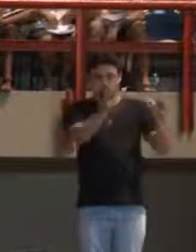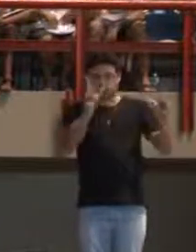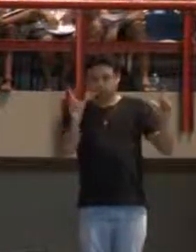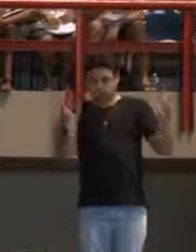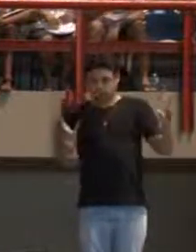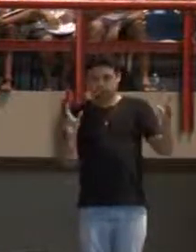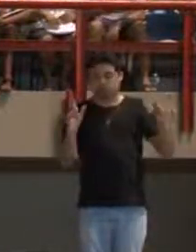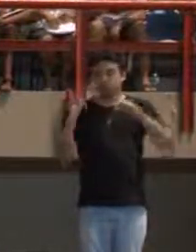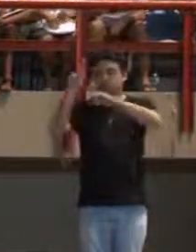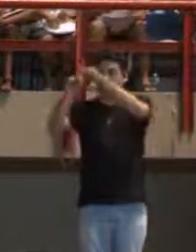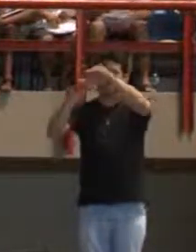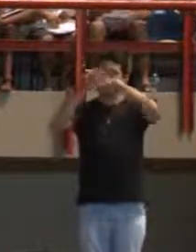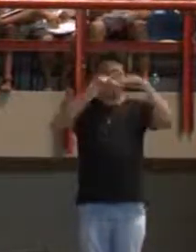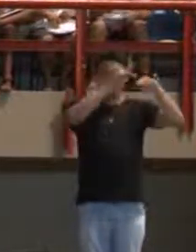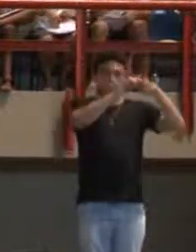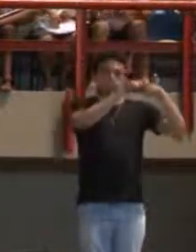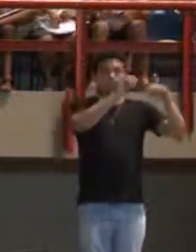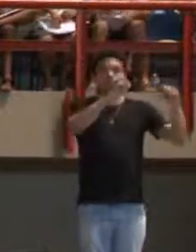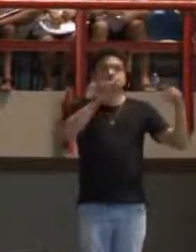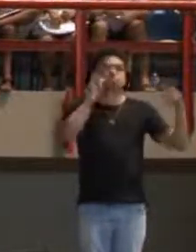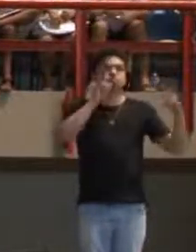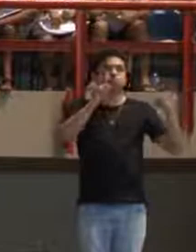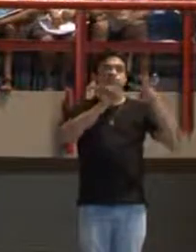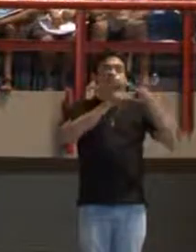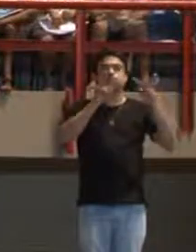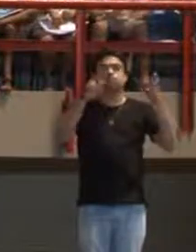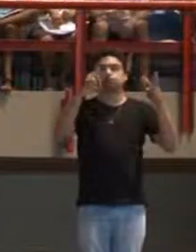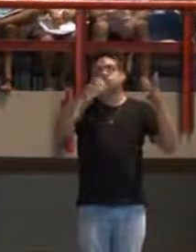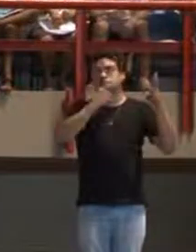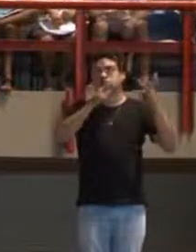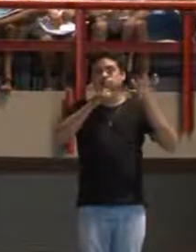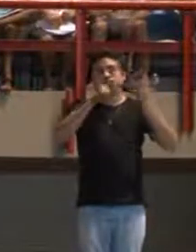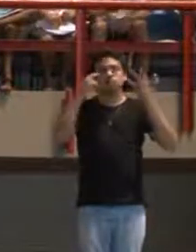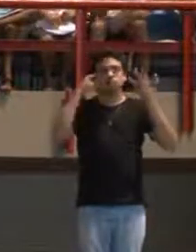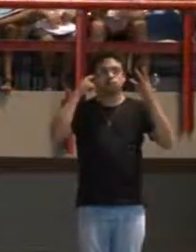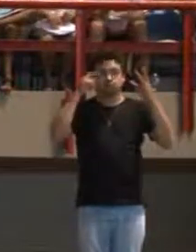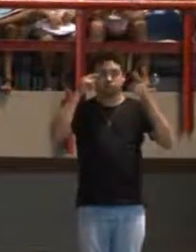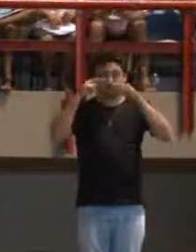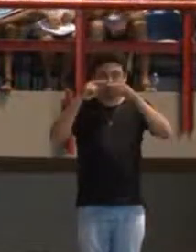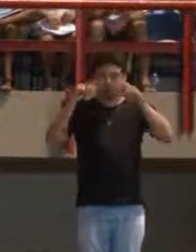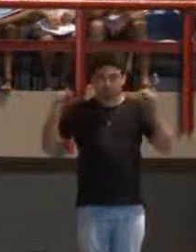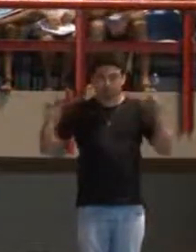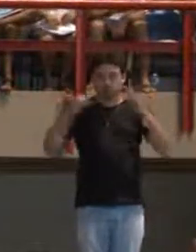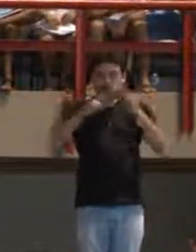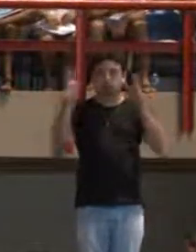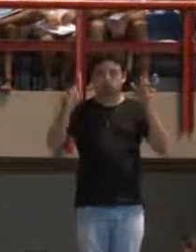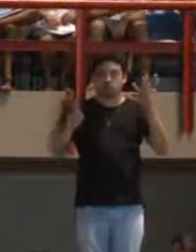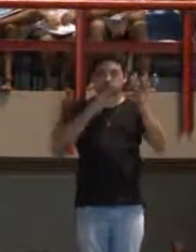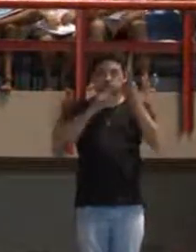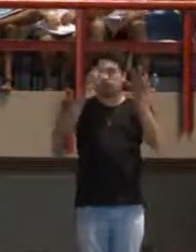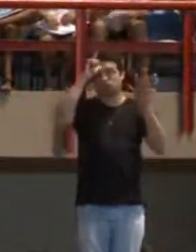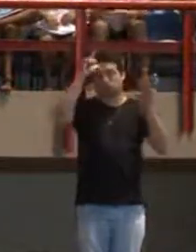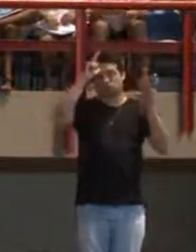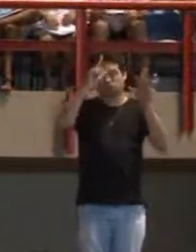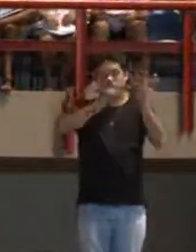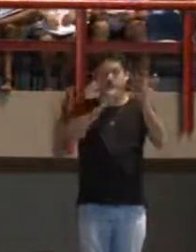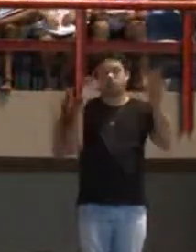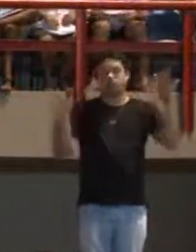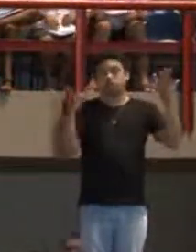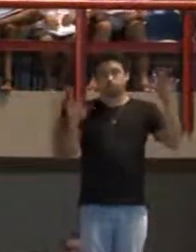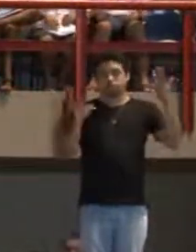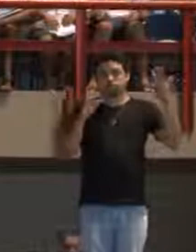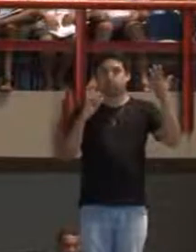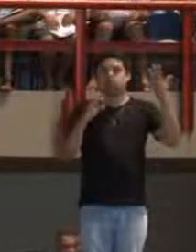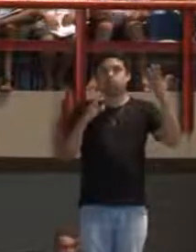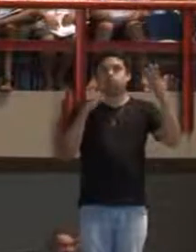cada país, no caso, os americanos, os britânicos, os japoneses, os russos, os alemães, os franceses,